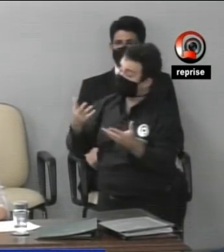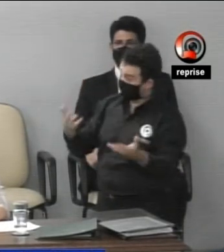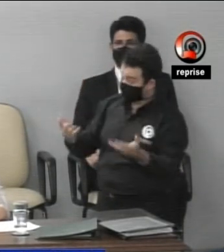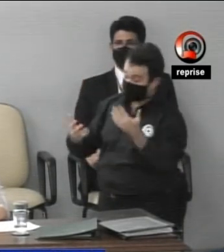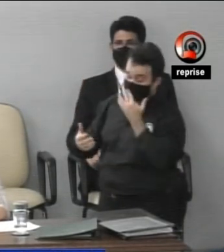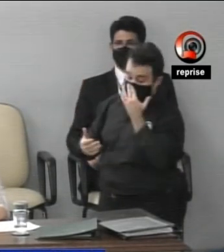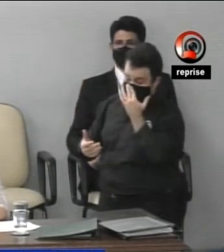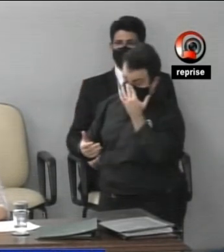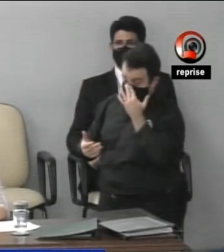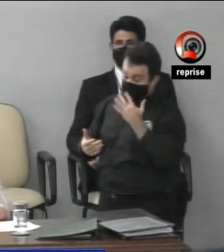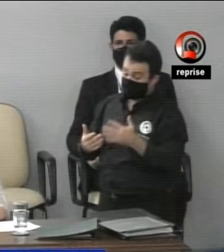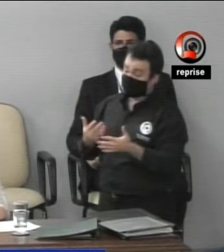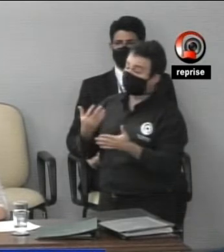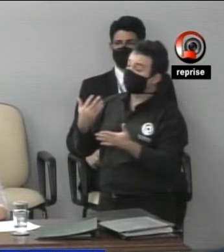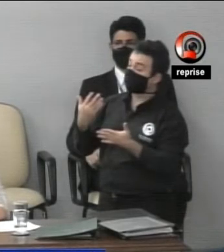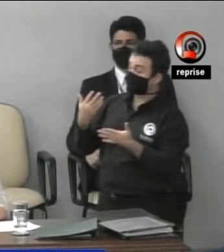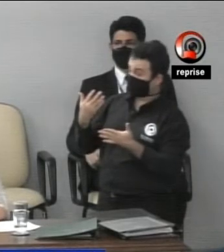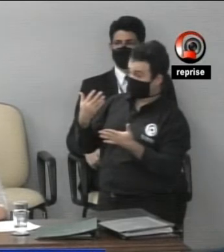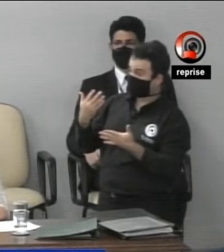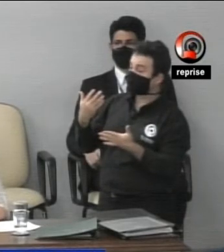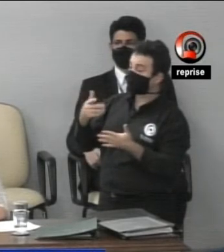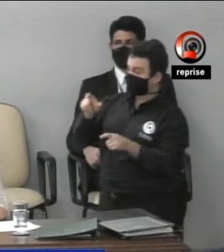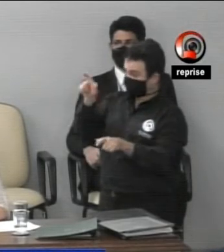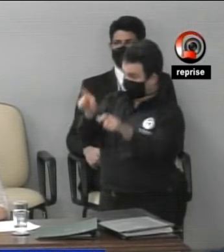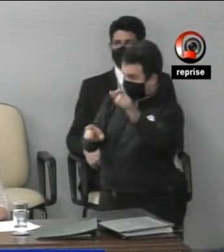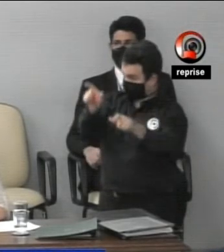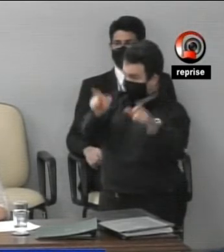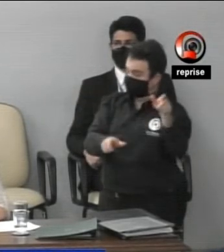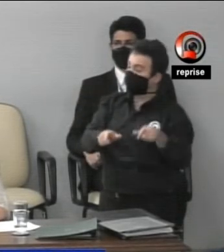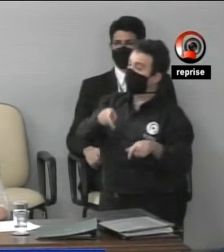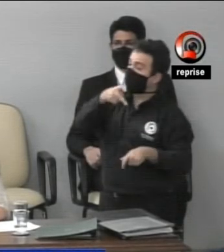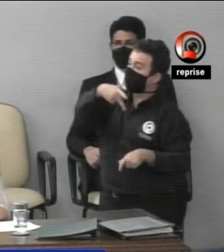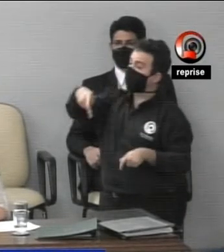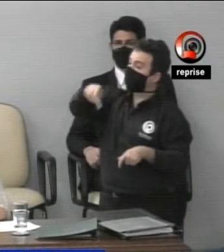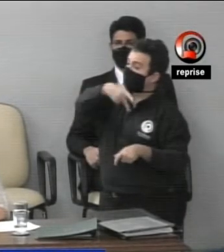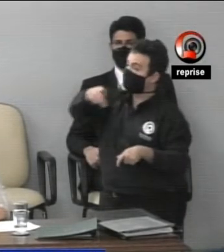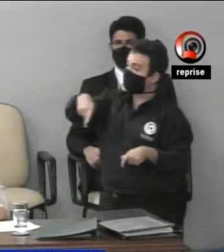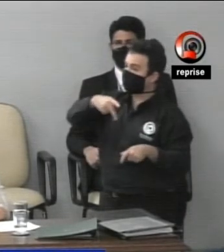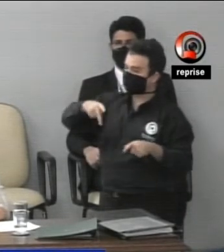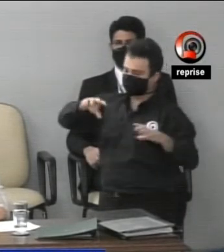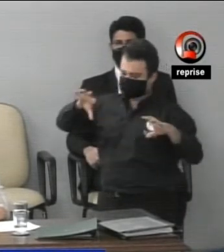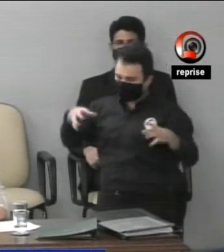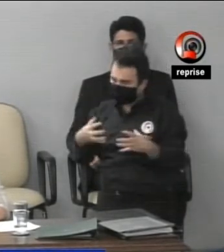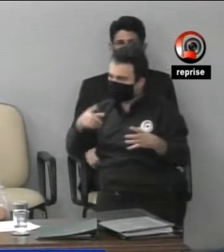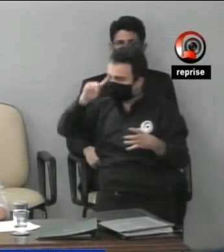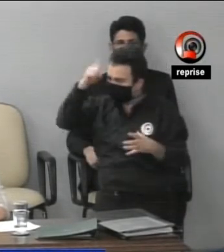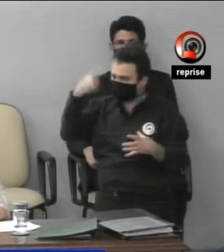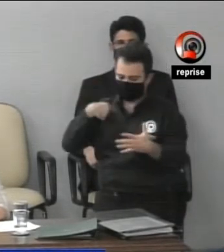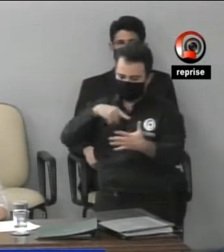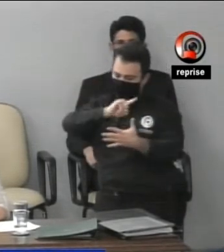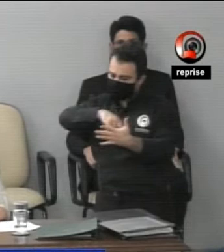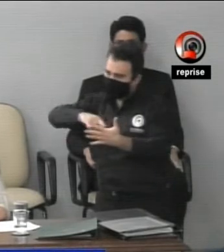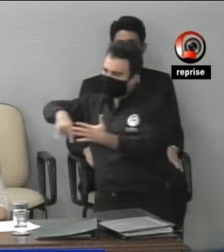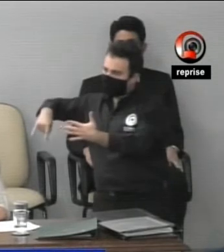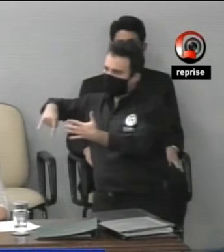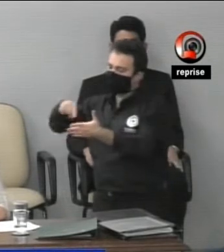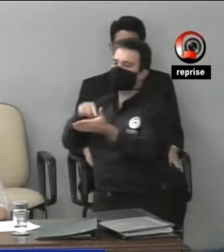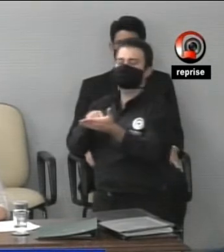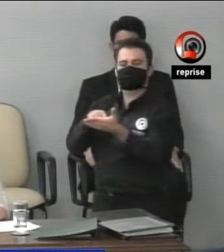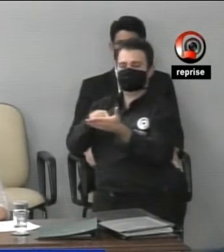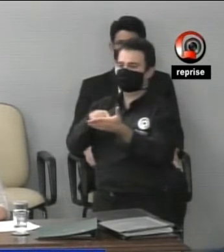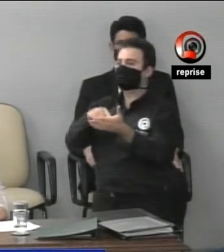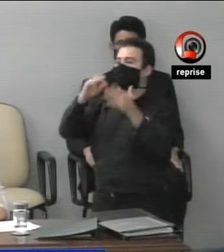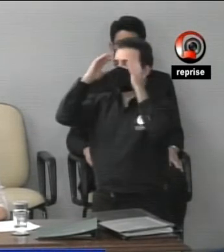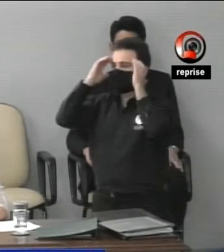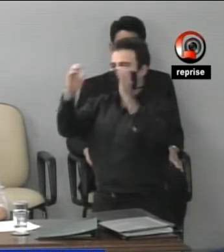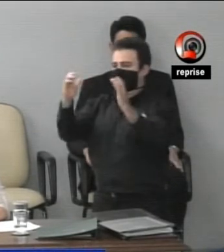junto aos profissionais que trabalharam no documento. Então, esse percentual foi adotado em respeito ao trabalho dessa equipe,